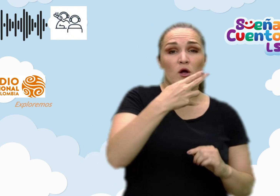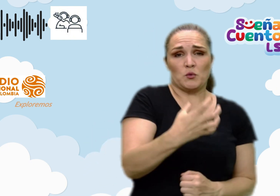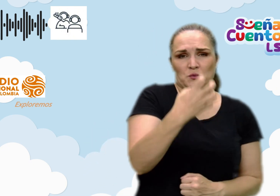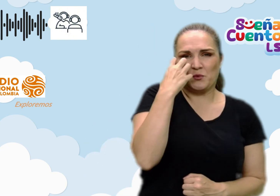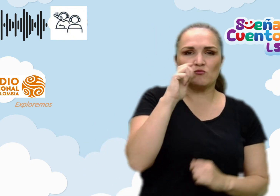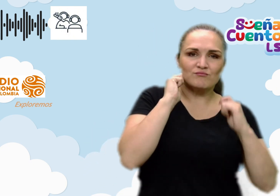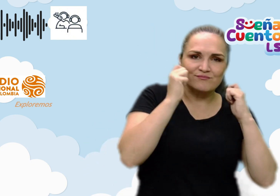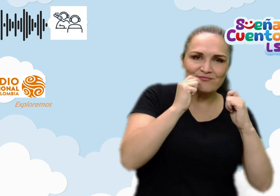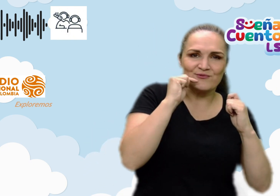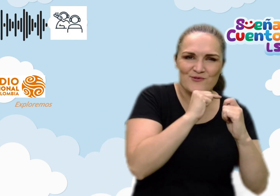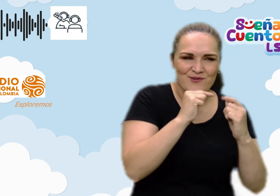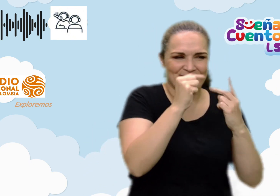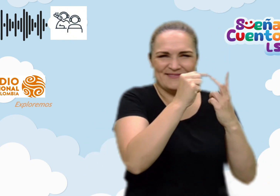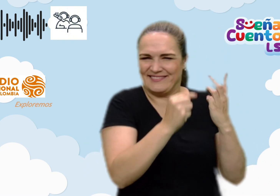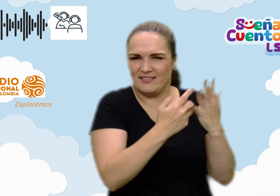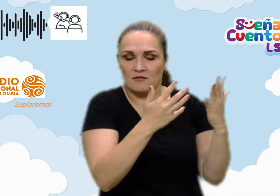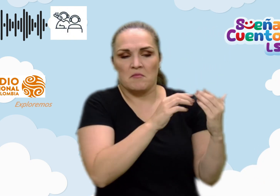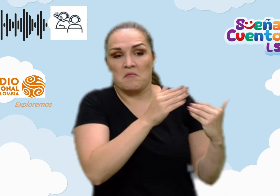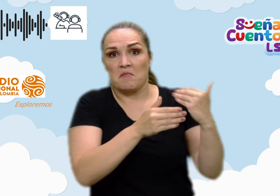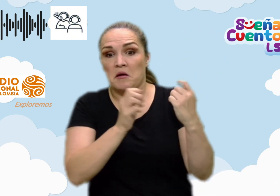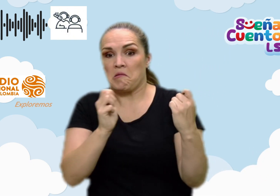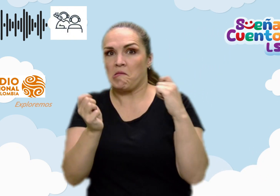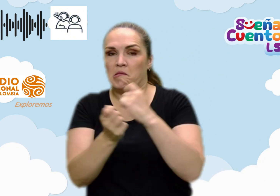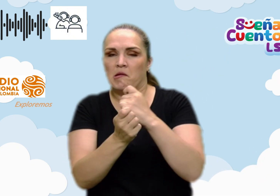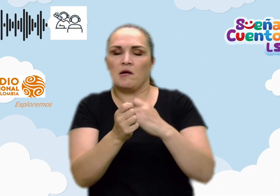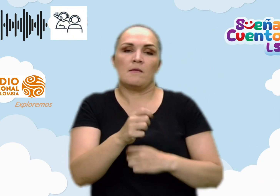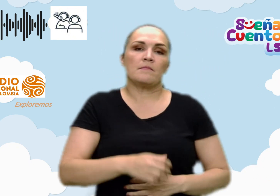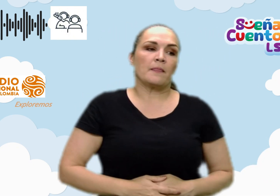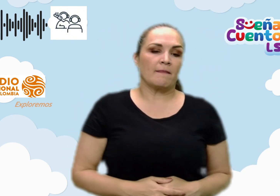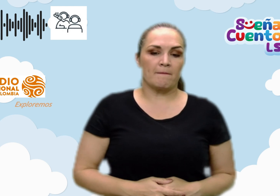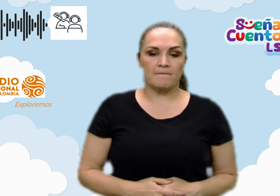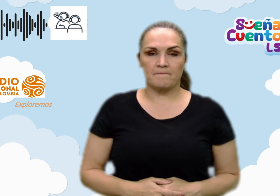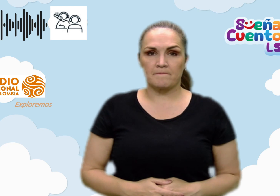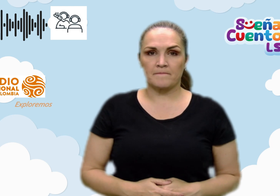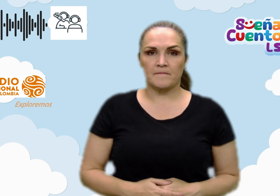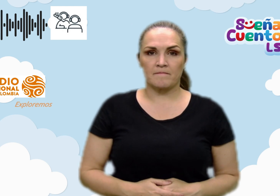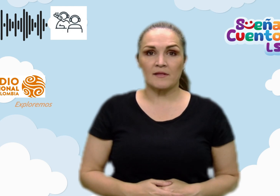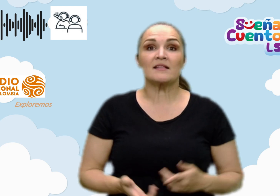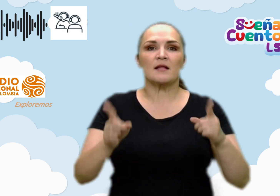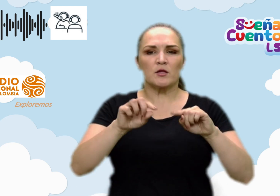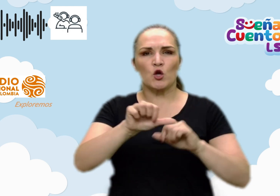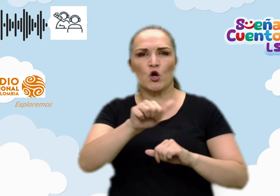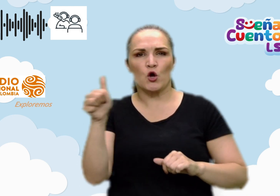Tranquila, pasamos tranquila. de los cuentos clásicos Sí, señora. y intentamos